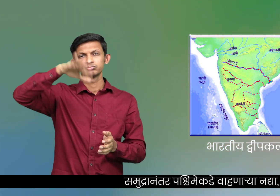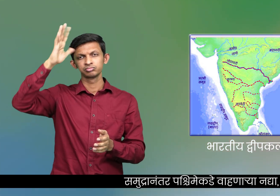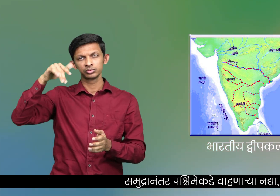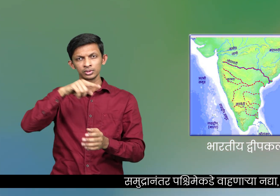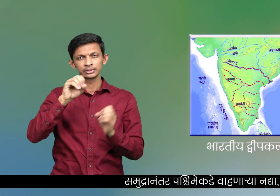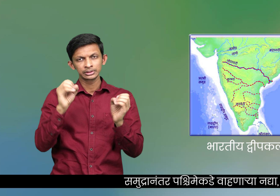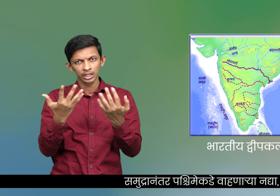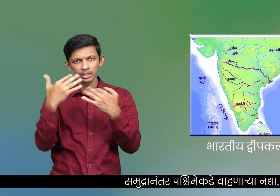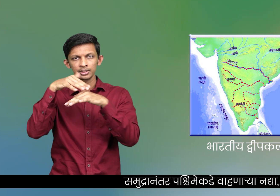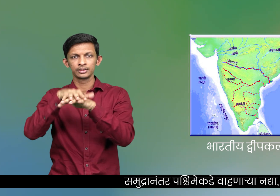समुद्रानंतर